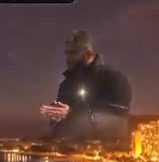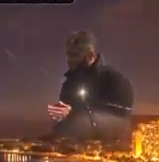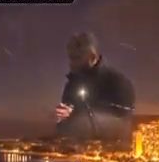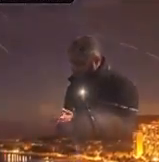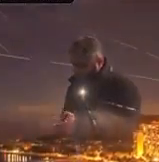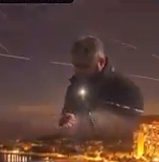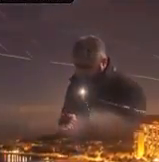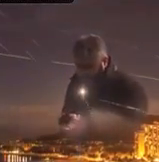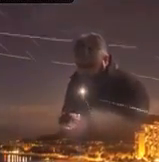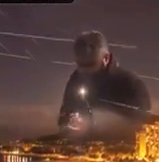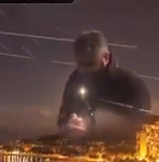يا